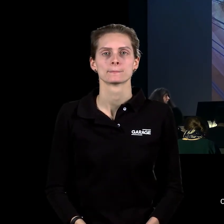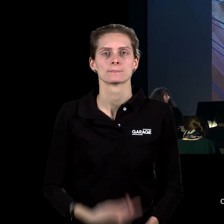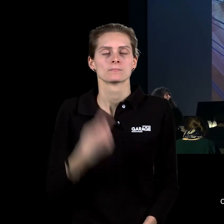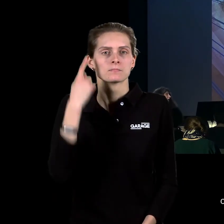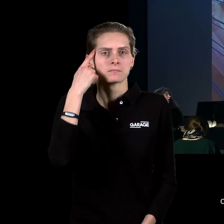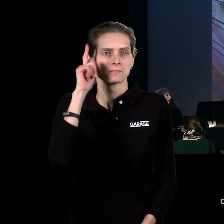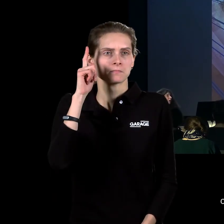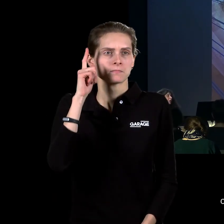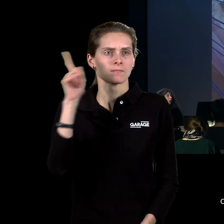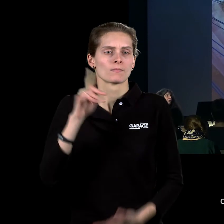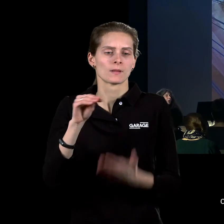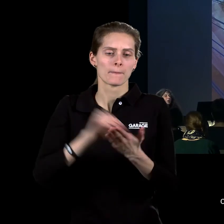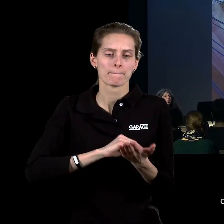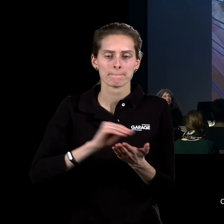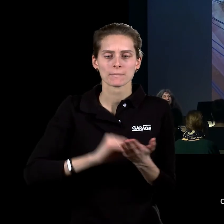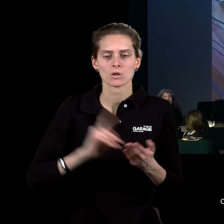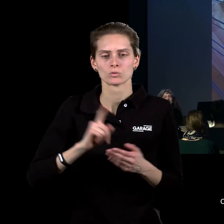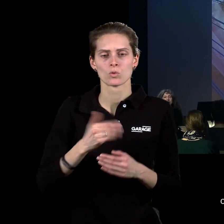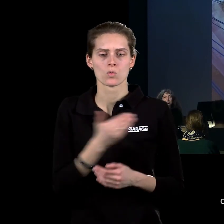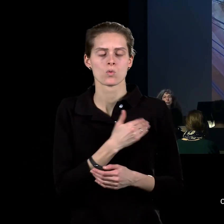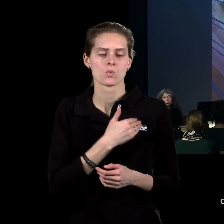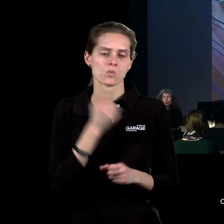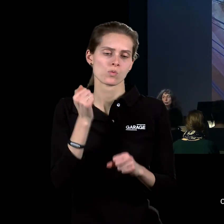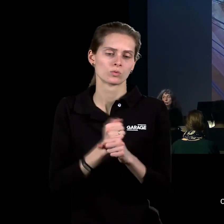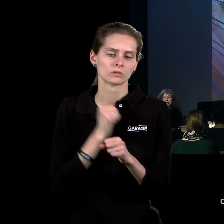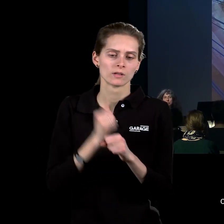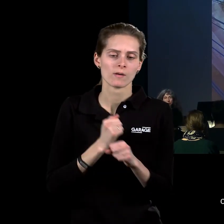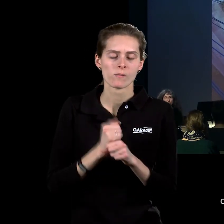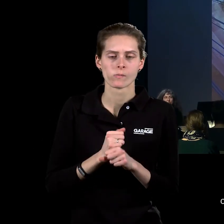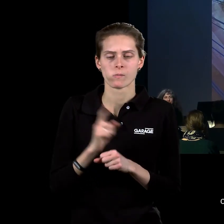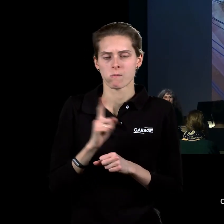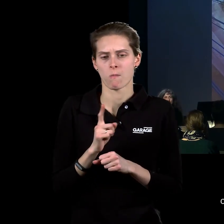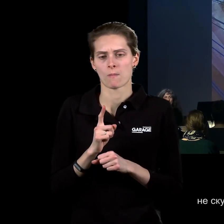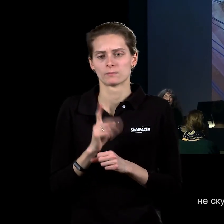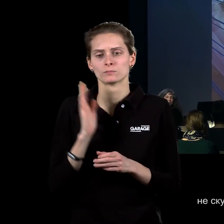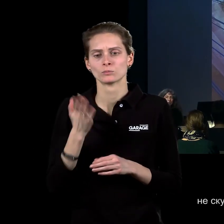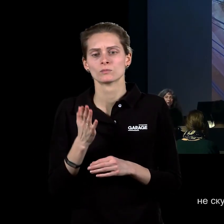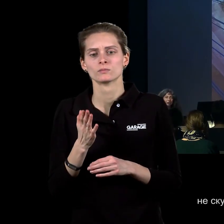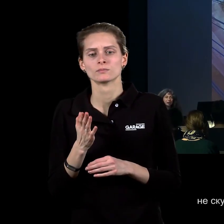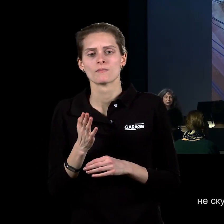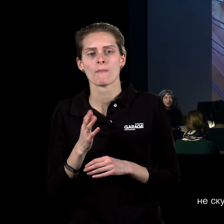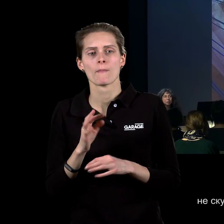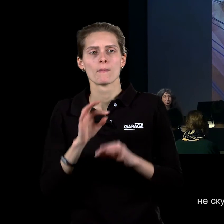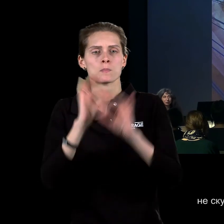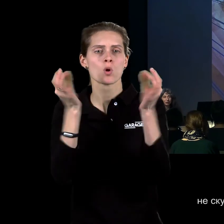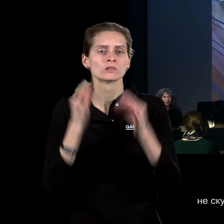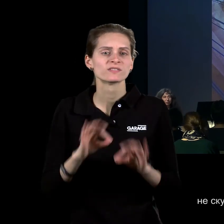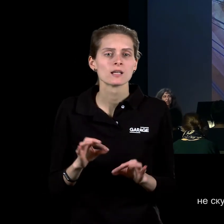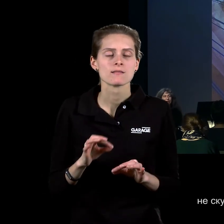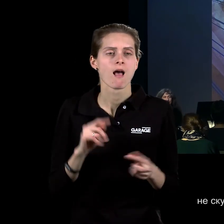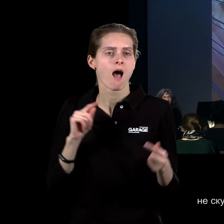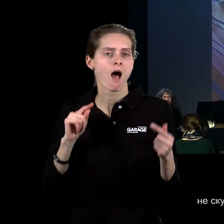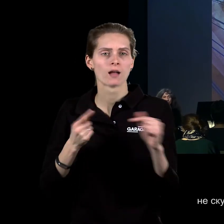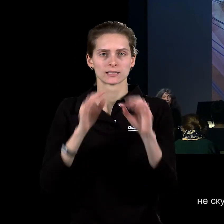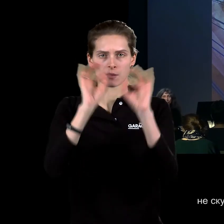писала, да, о том, что ей очень хочется создавать не как бы то, что было бы не произведением, а антипроизведением, не